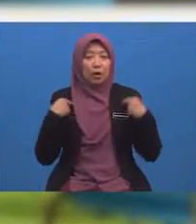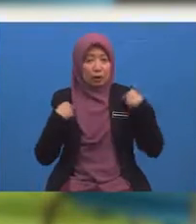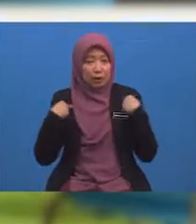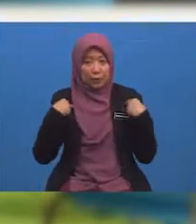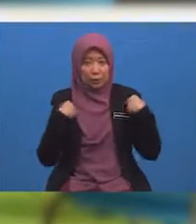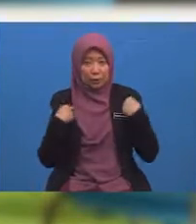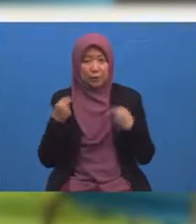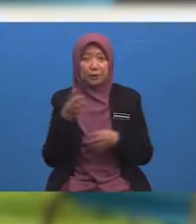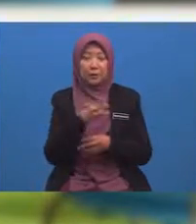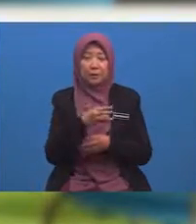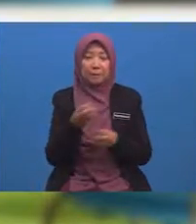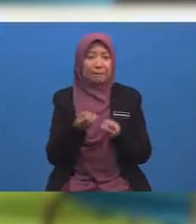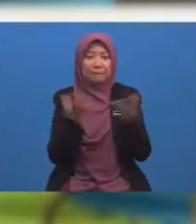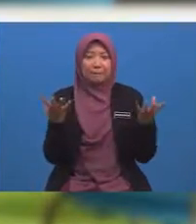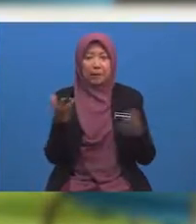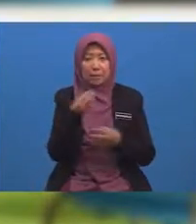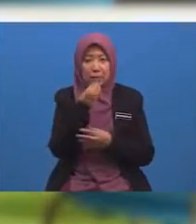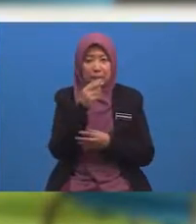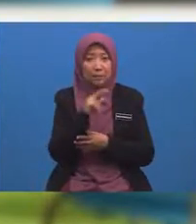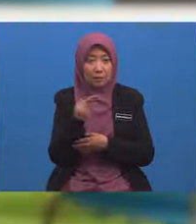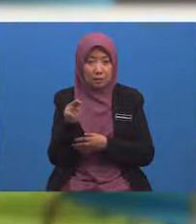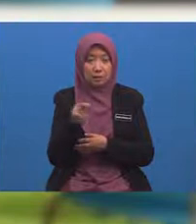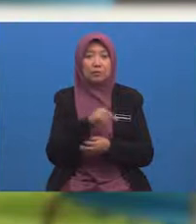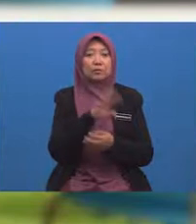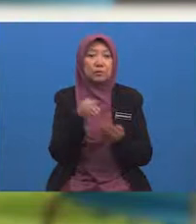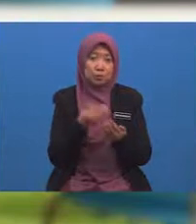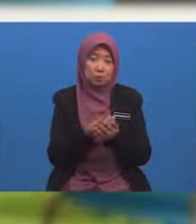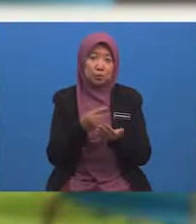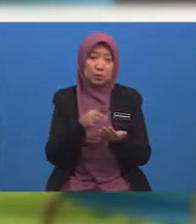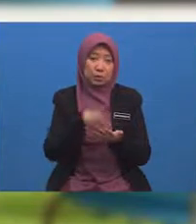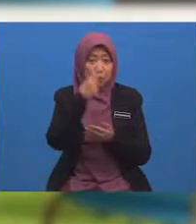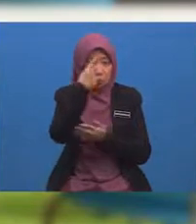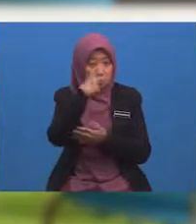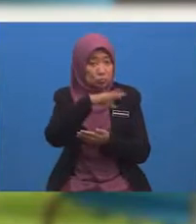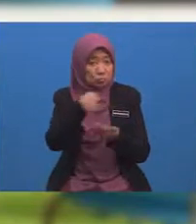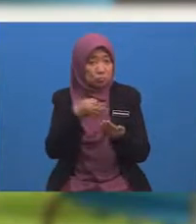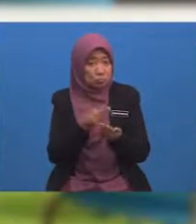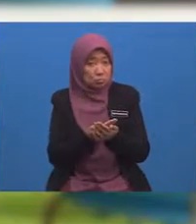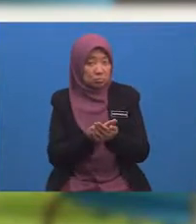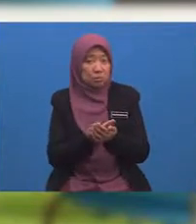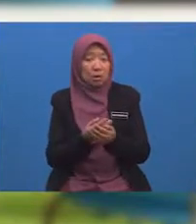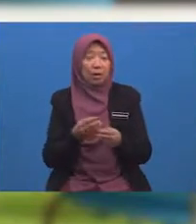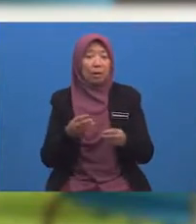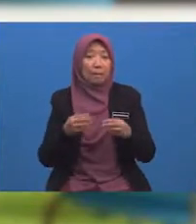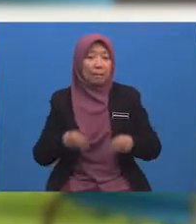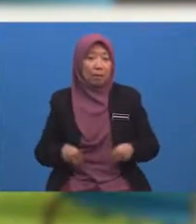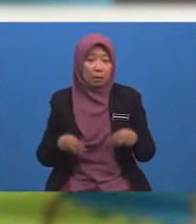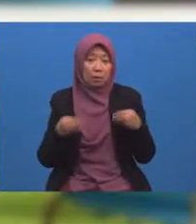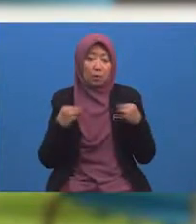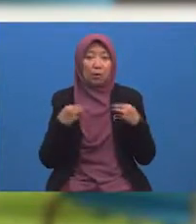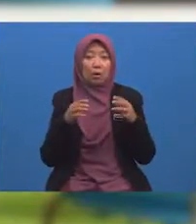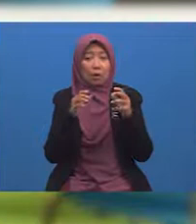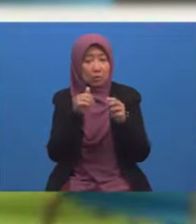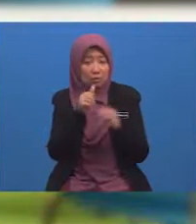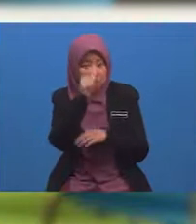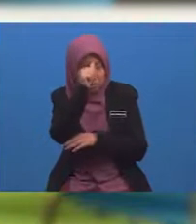pelbagai jenis makanan. Semua ini untuk semua makhluk Allah. Tidak kiralah